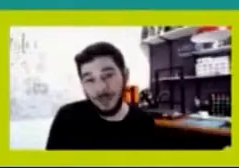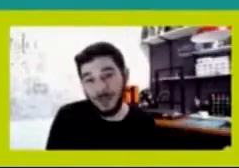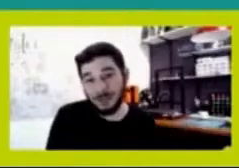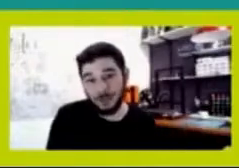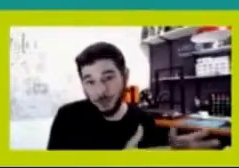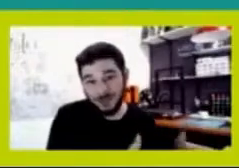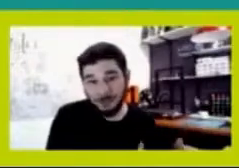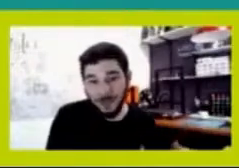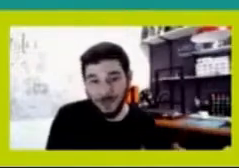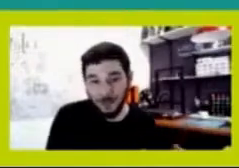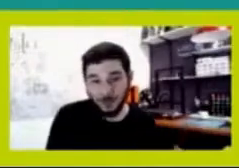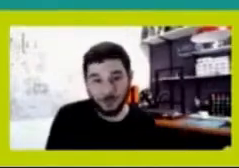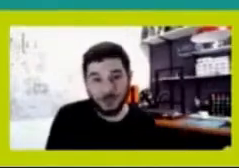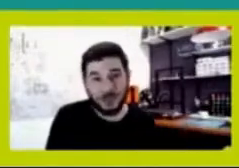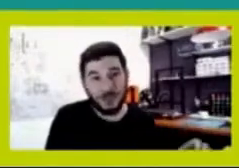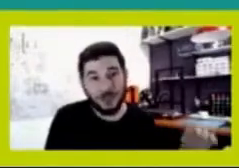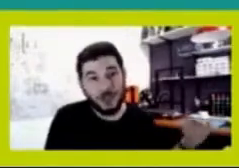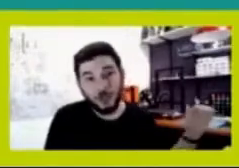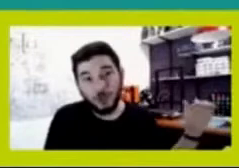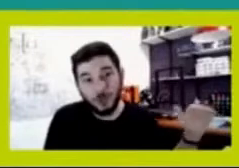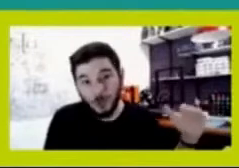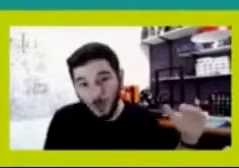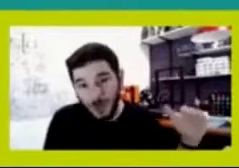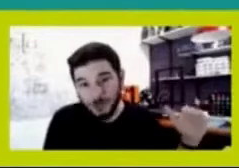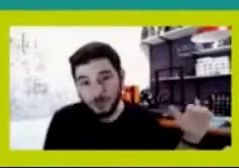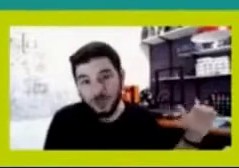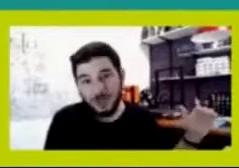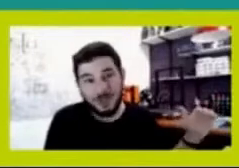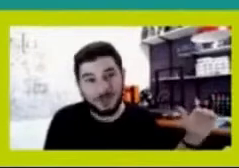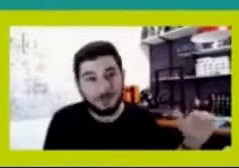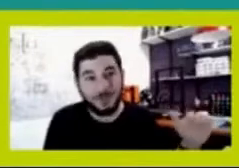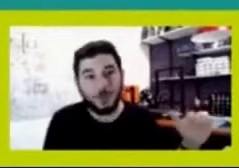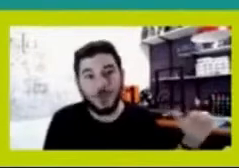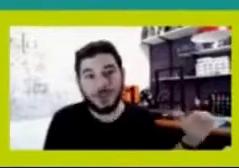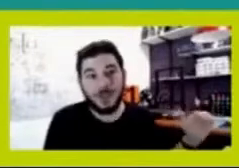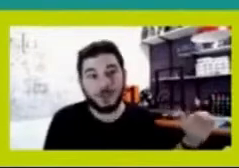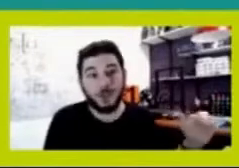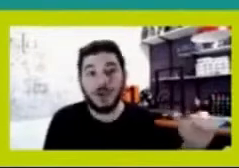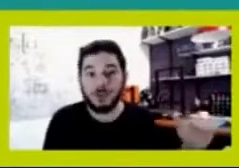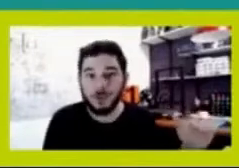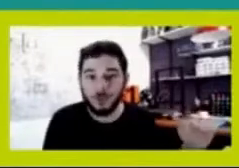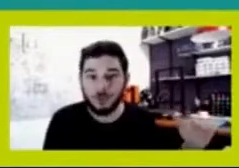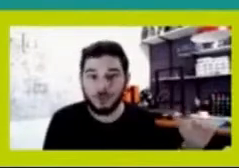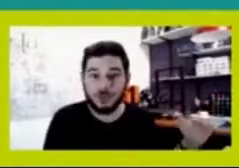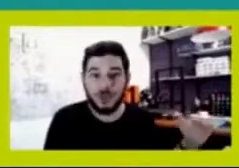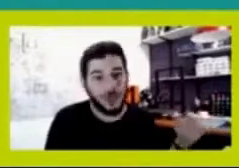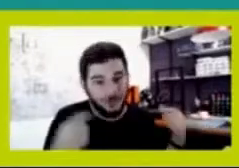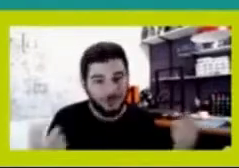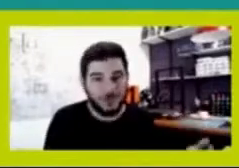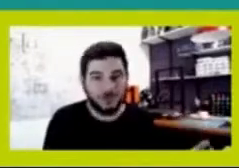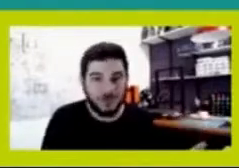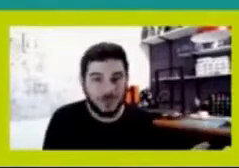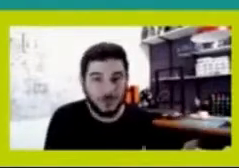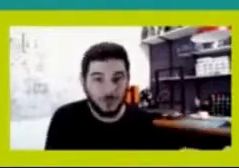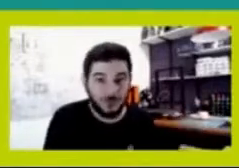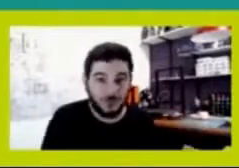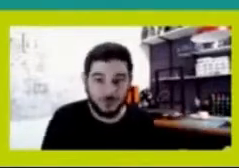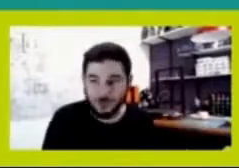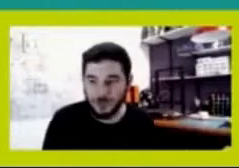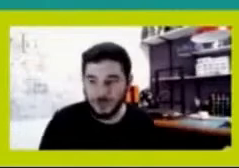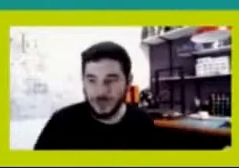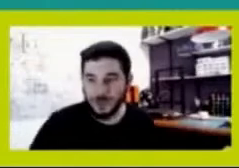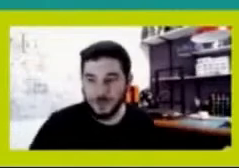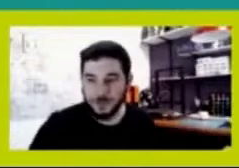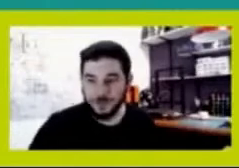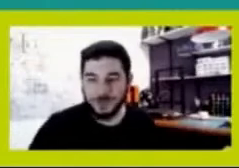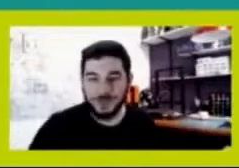Se você tem um dado tabelar, tipo uma tabela, onde você tem número de quartos de uma casa, metro quadrado, ano de construção, é mais fácil entender que